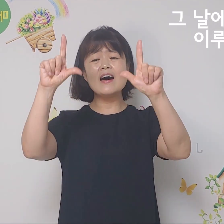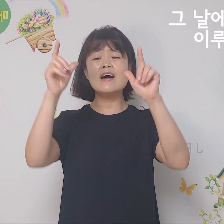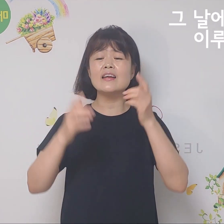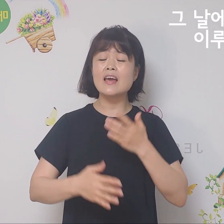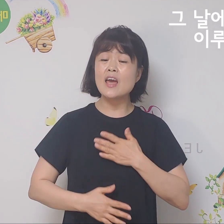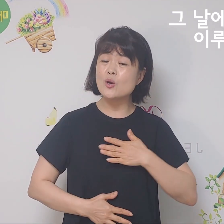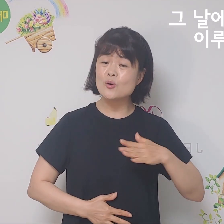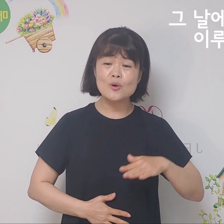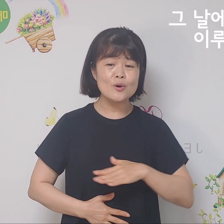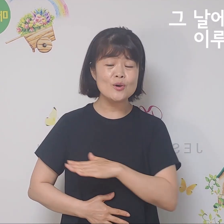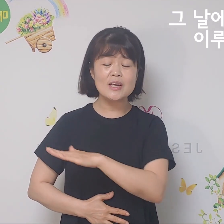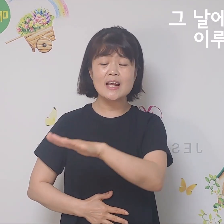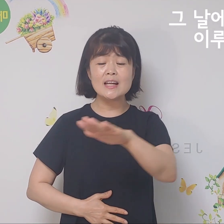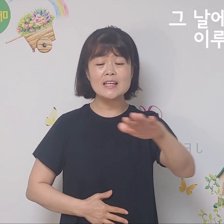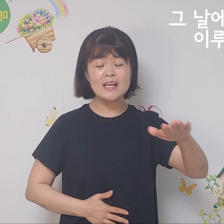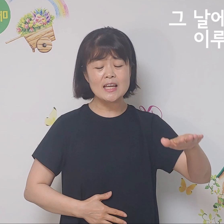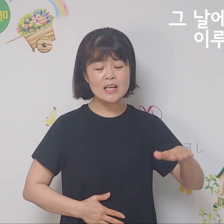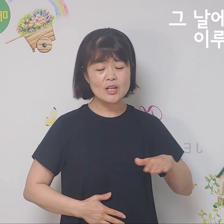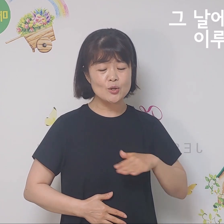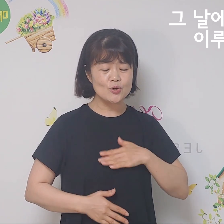그날에 우리를